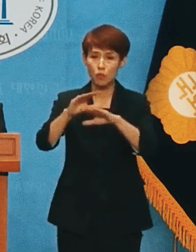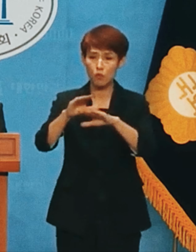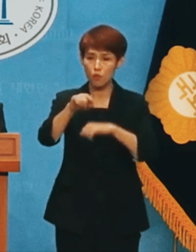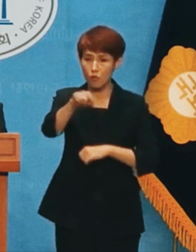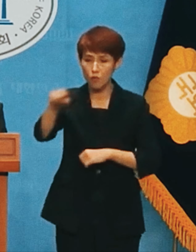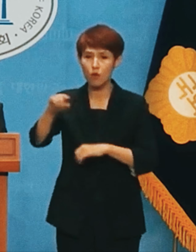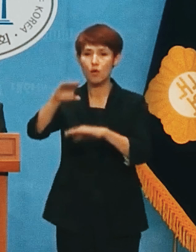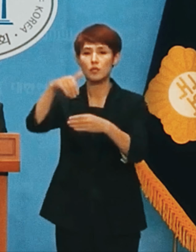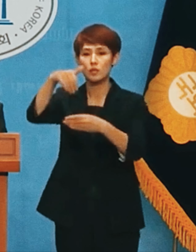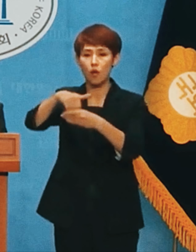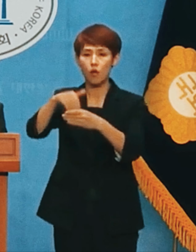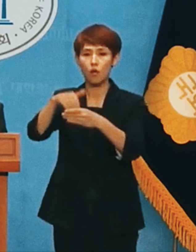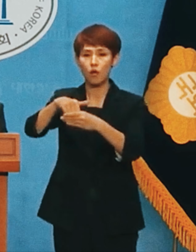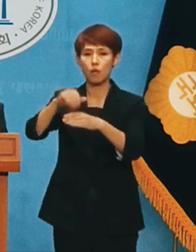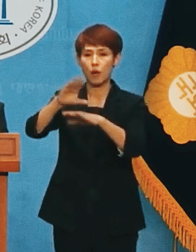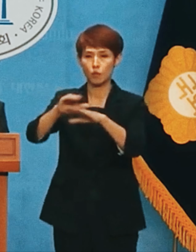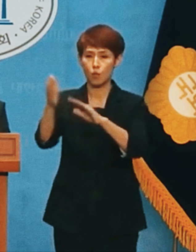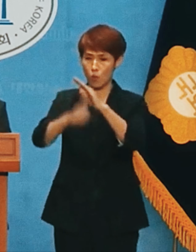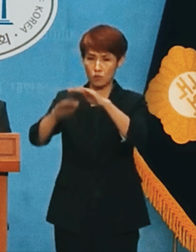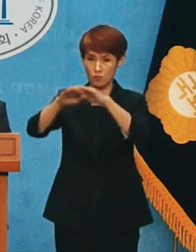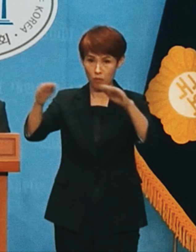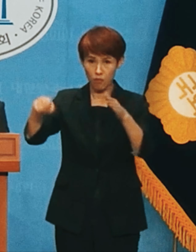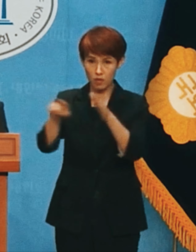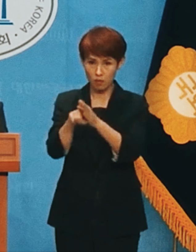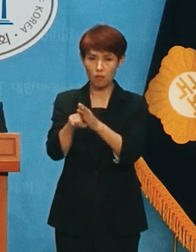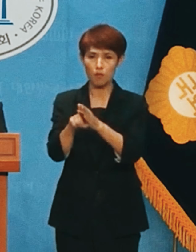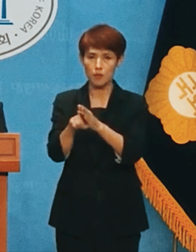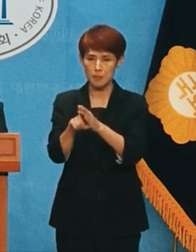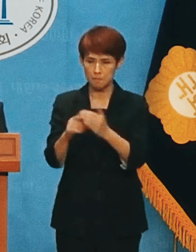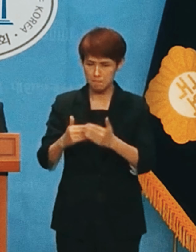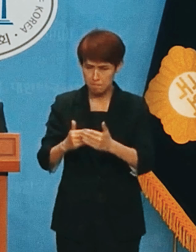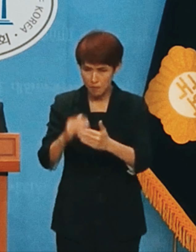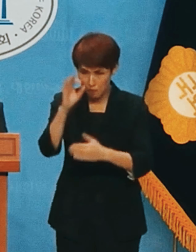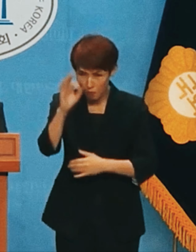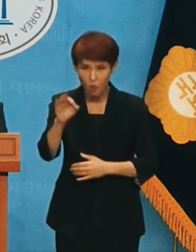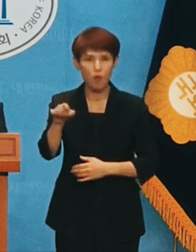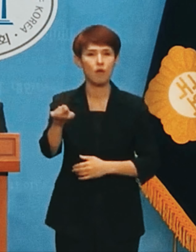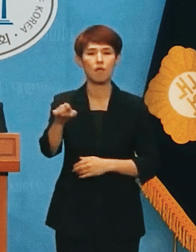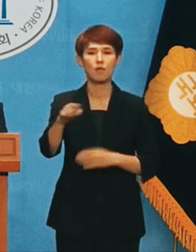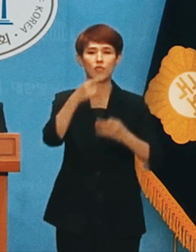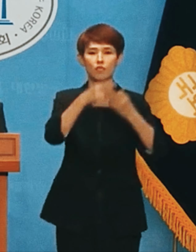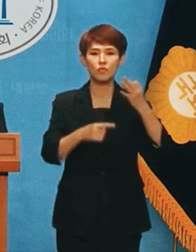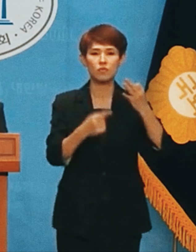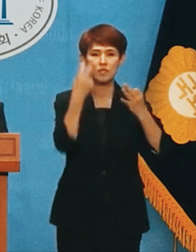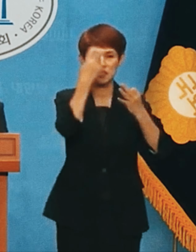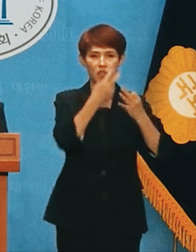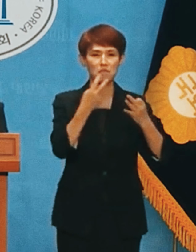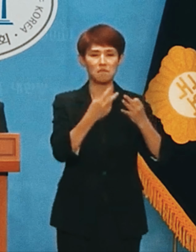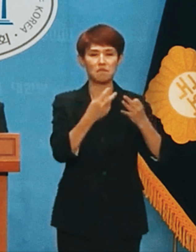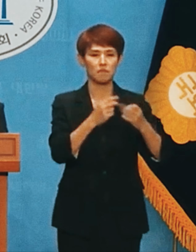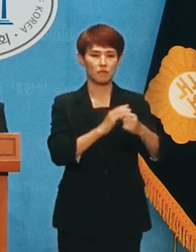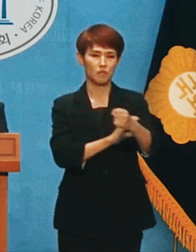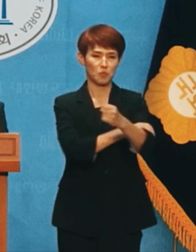선거방송의 공정성을 기준으로 심의권을 줬더니 오로지 윤석열 검찰 독재정권을